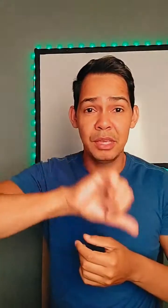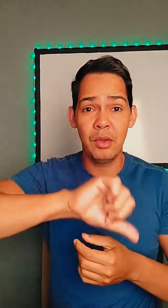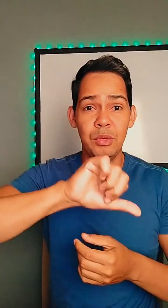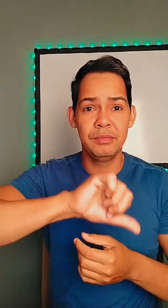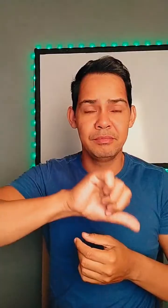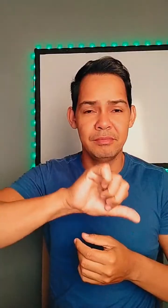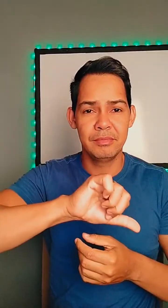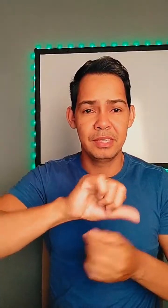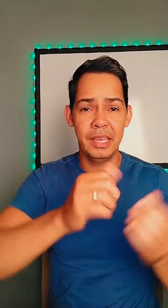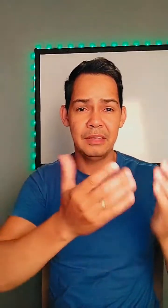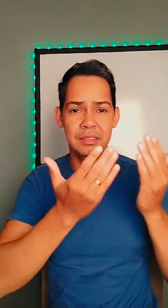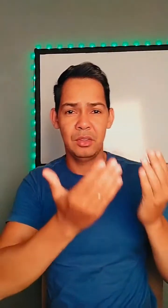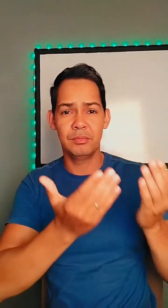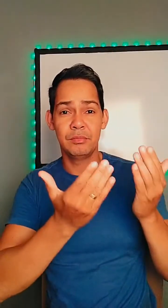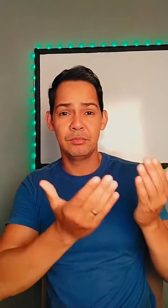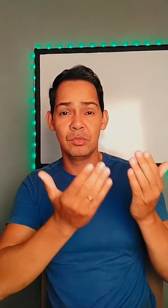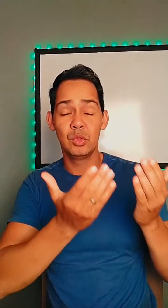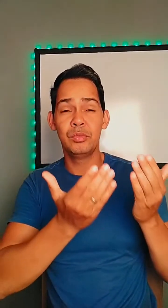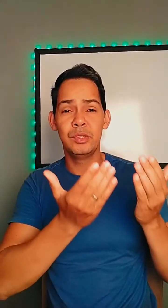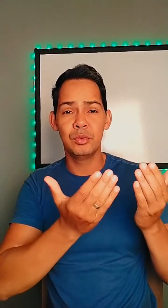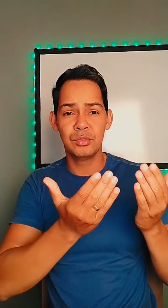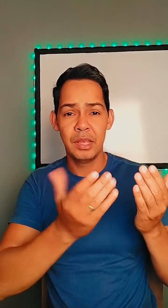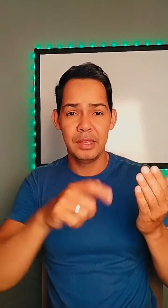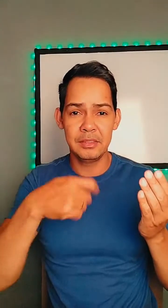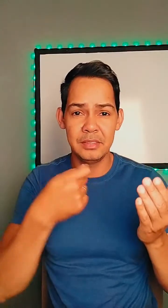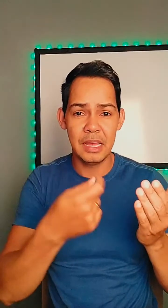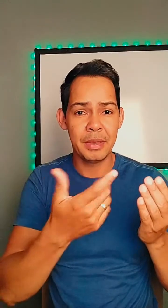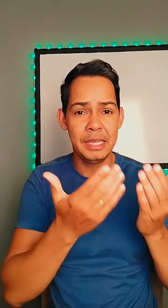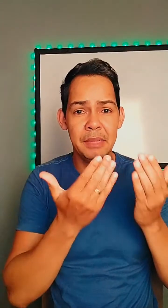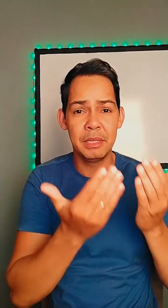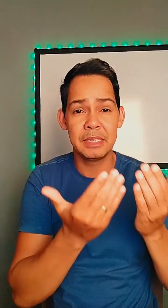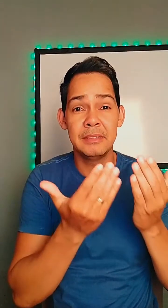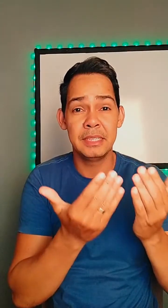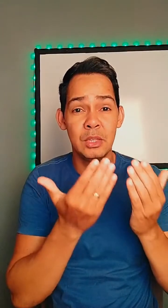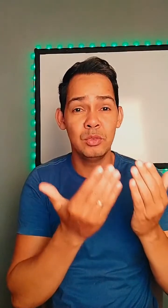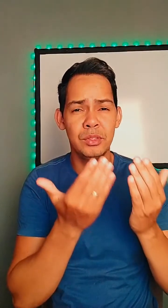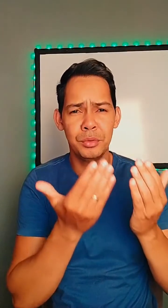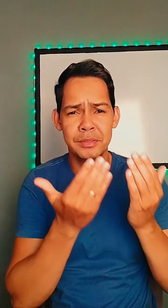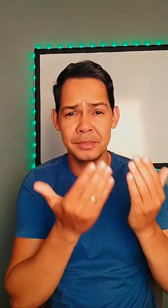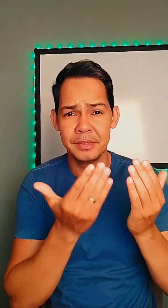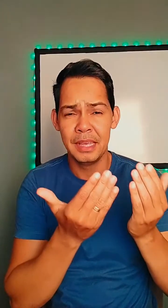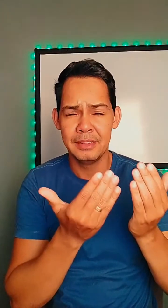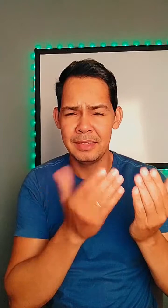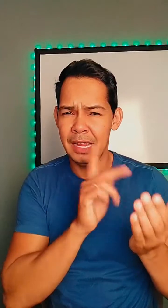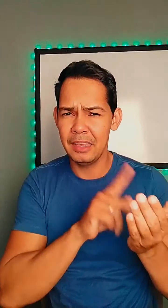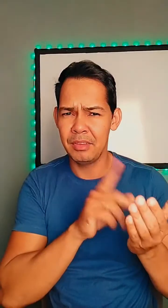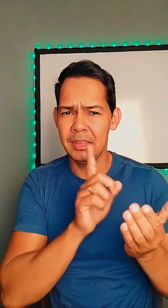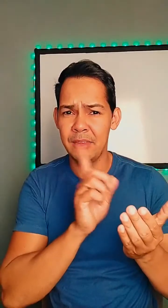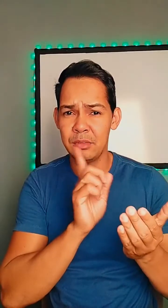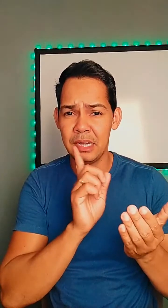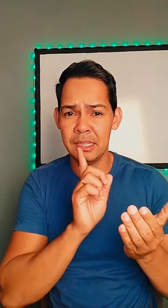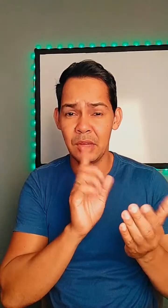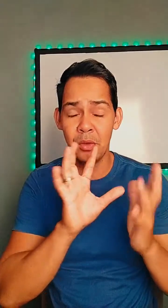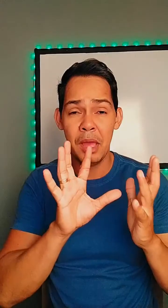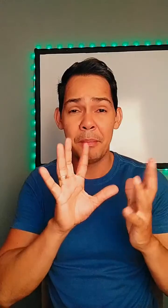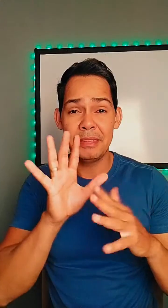ruim. Que é assim, ó. Duvidoso. Esse sinal aqui em Libras quer dizer que é duvidosa. Será que é verdade ou será que não? Mas às vezes a